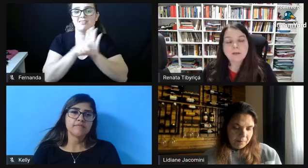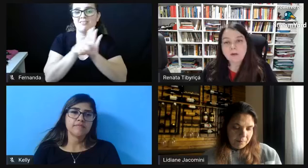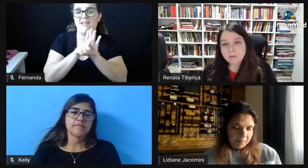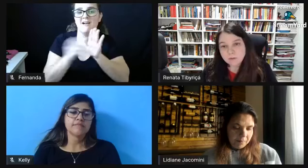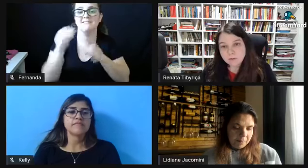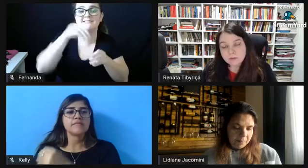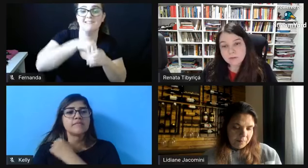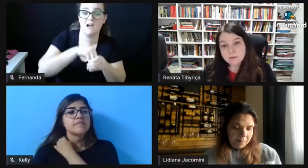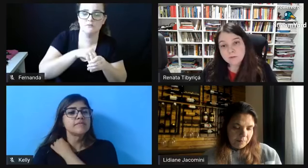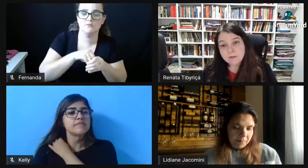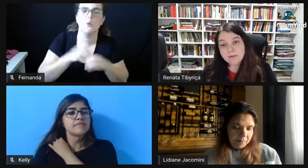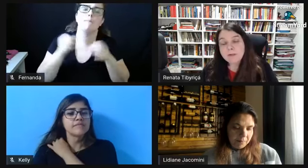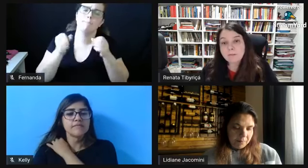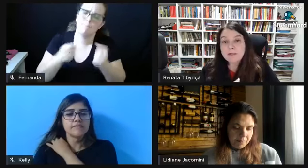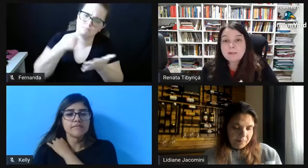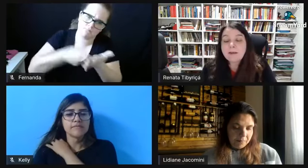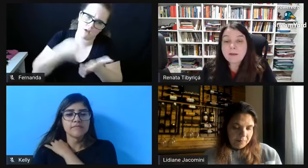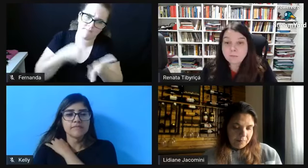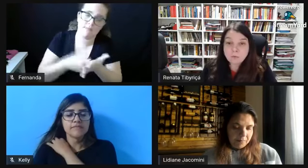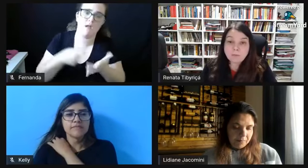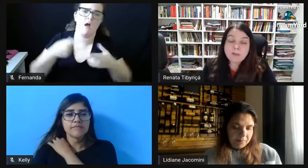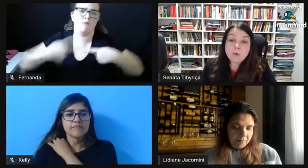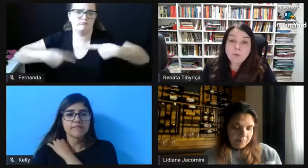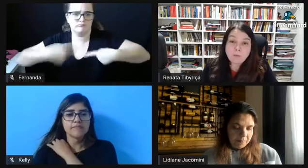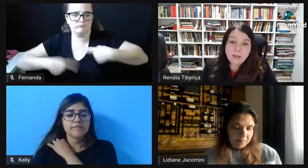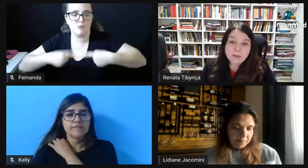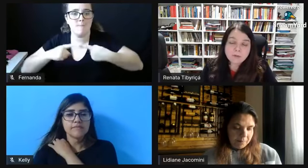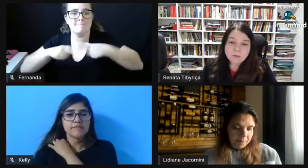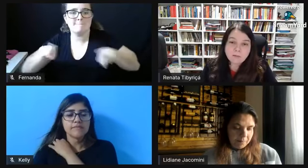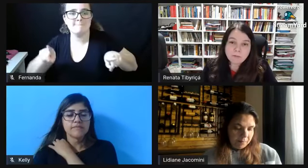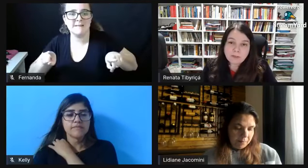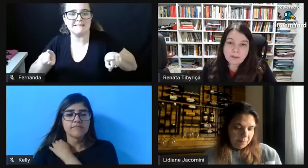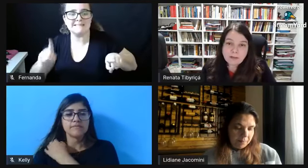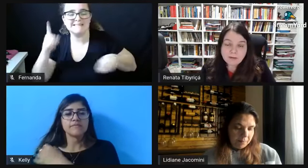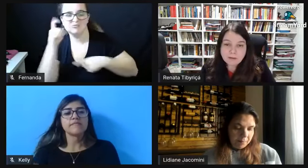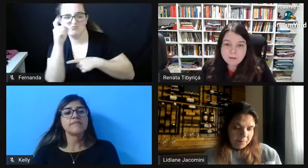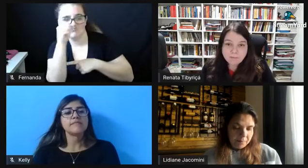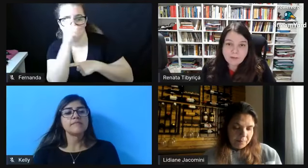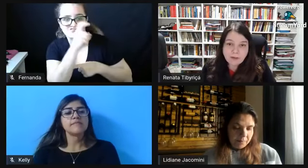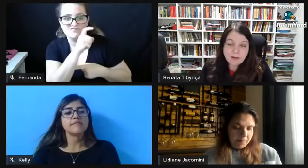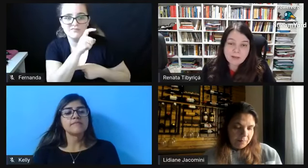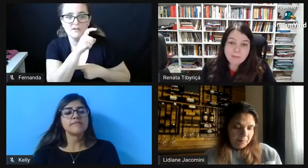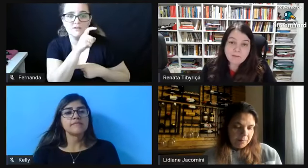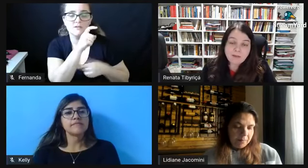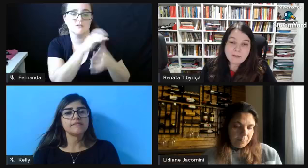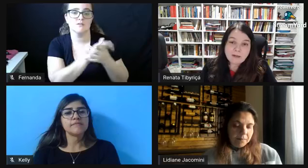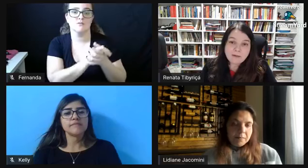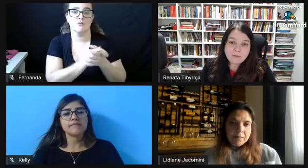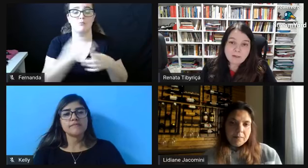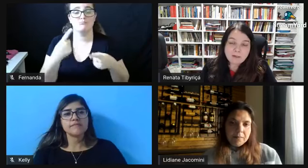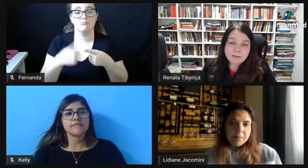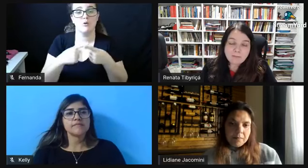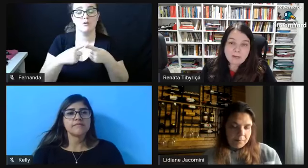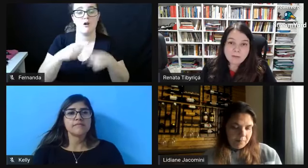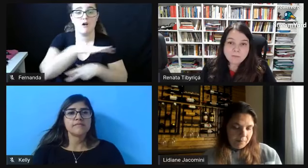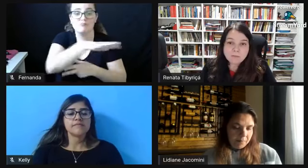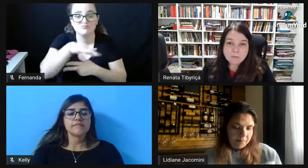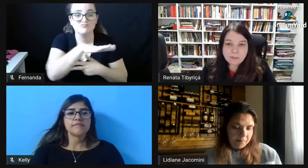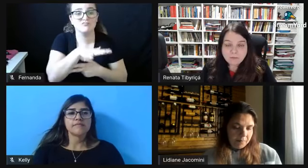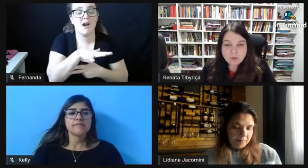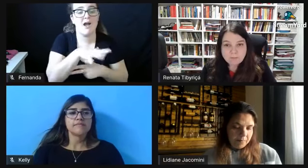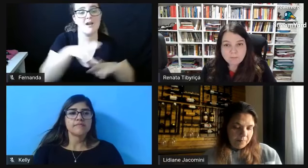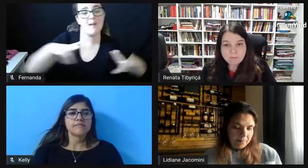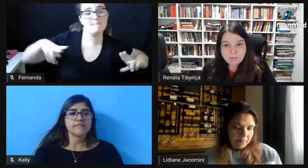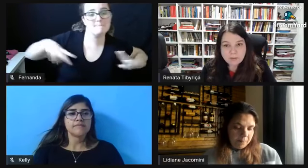se tentar uma discussão, mas é muito mais complexo, né? Porque a área privada, ela trabalha com